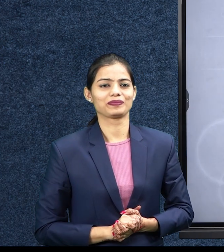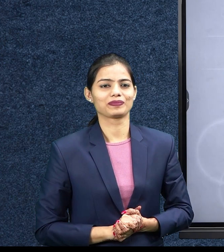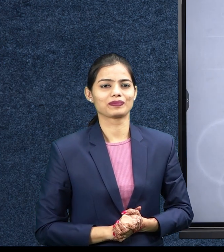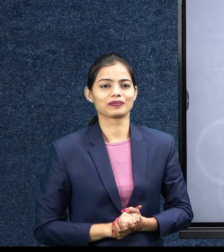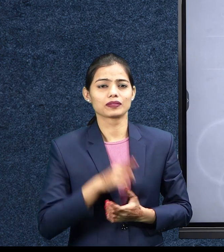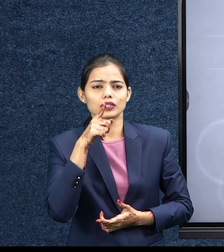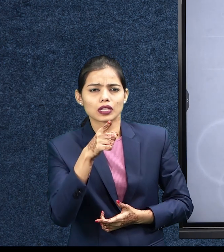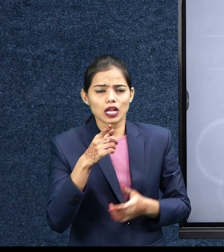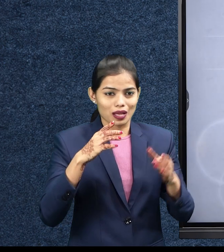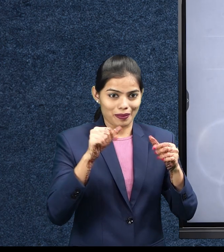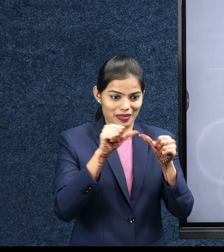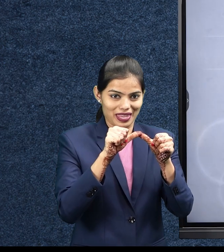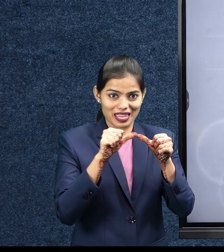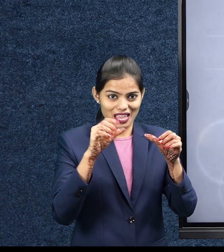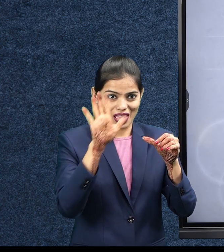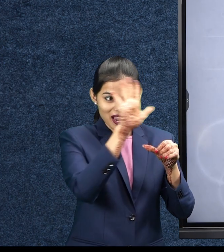पूरक कार्यक्रम.